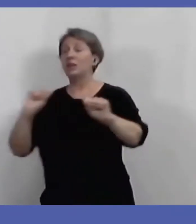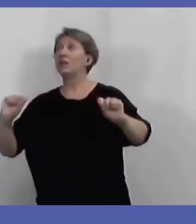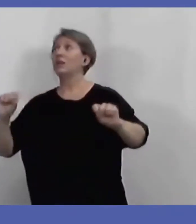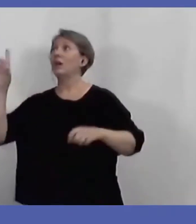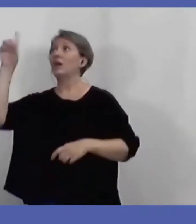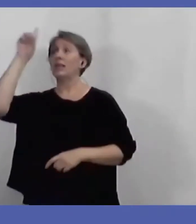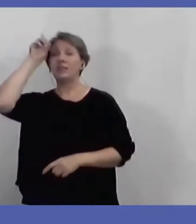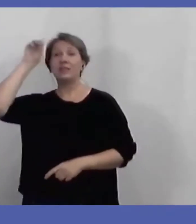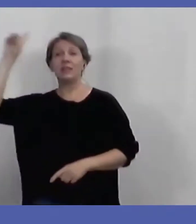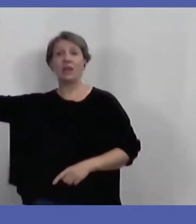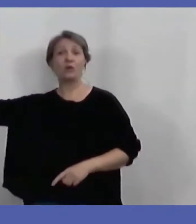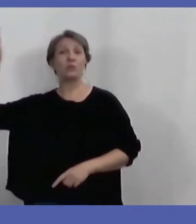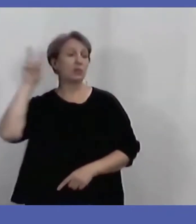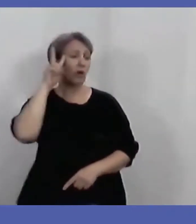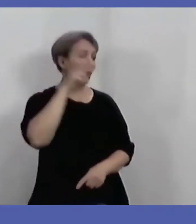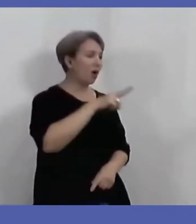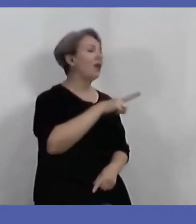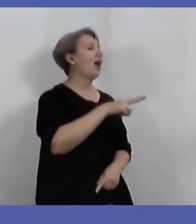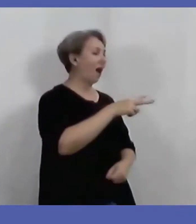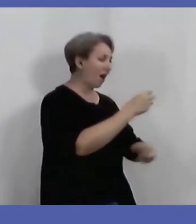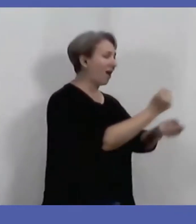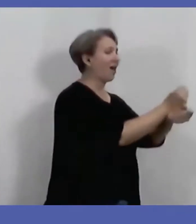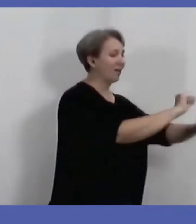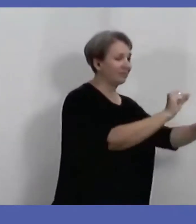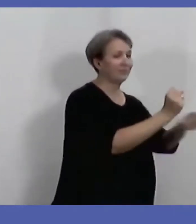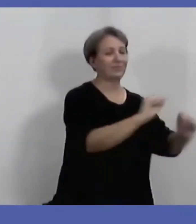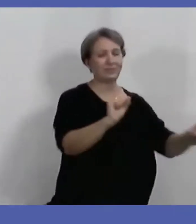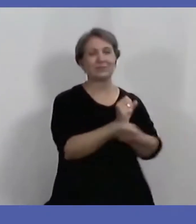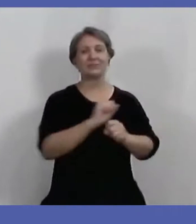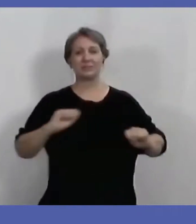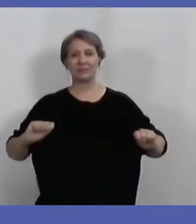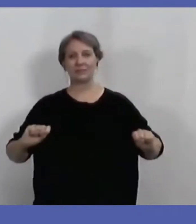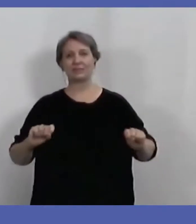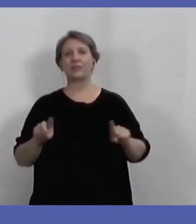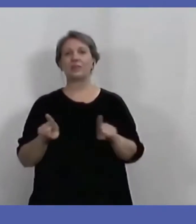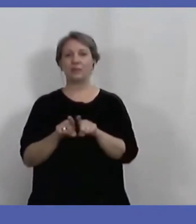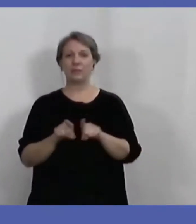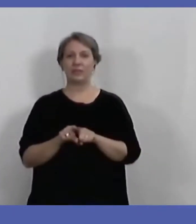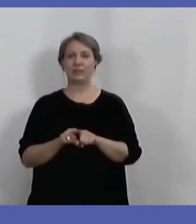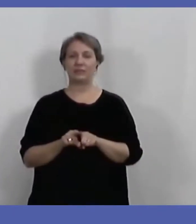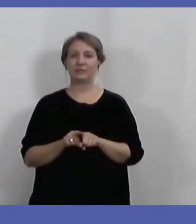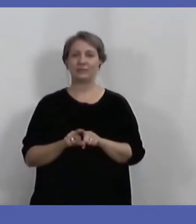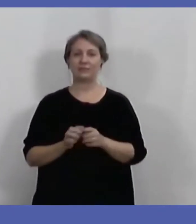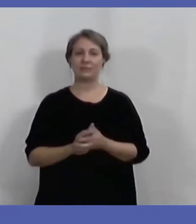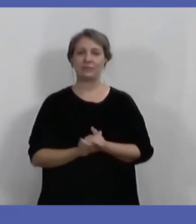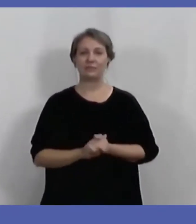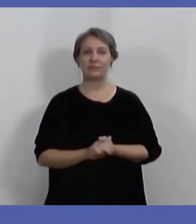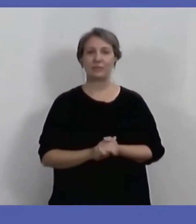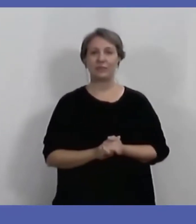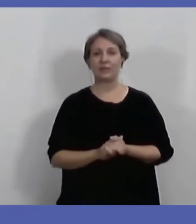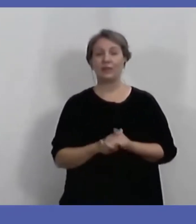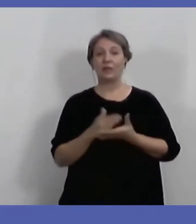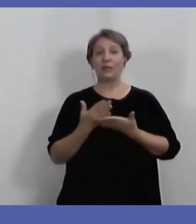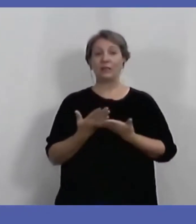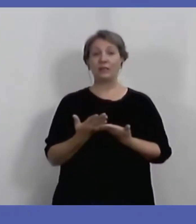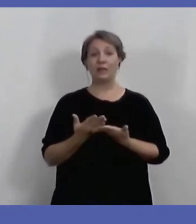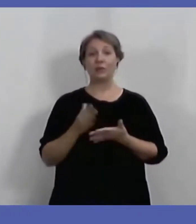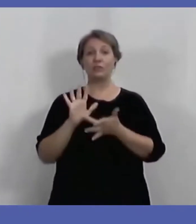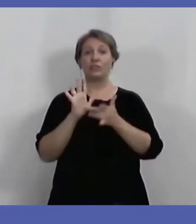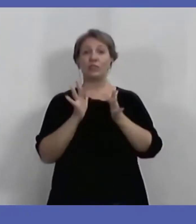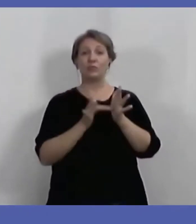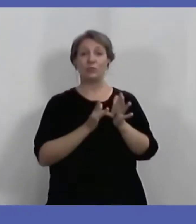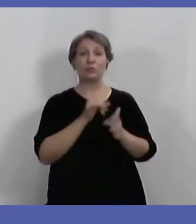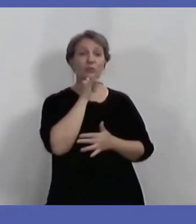Senhor nos deu. Mas essa palavra o Senhor disse para o Pedro. dar-te-ei as chaves do